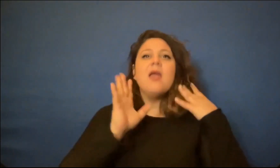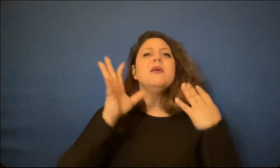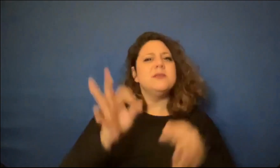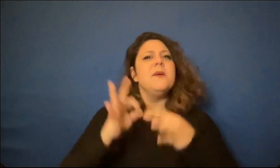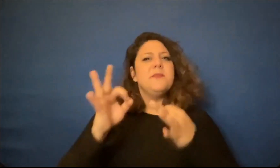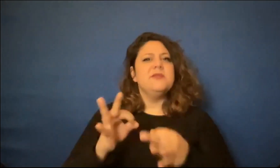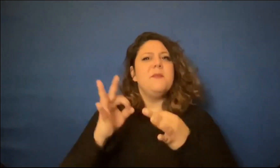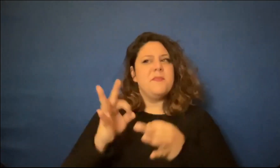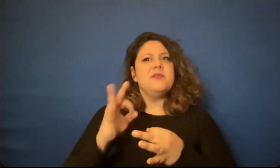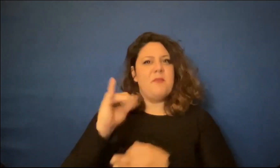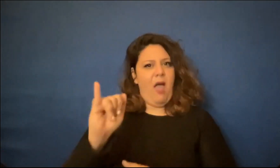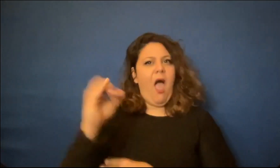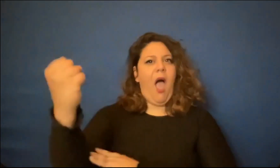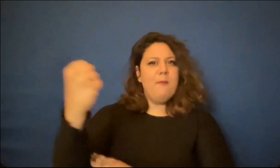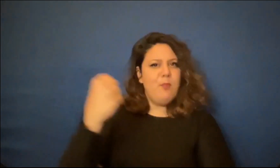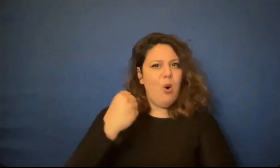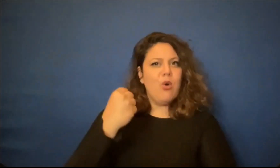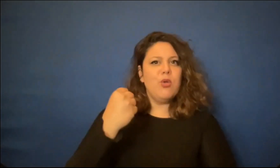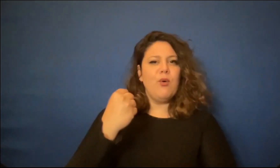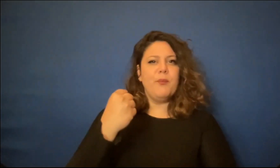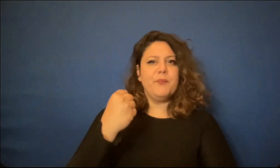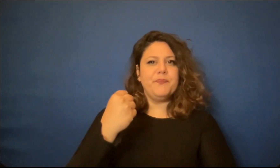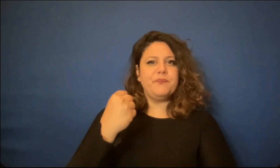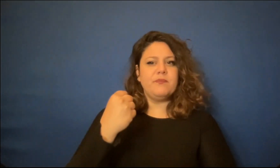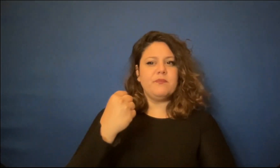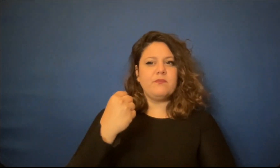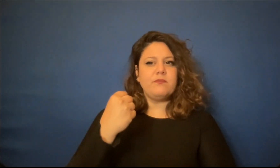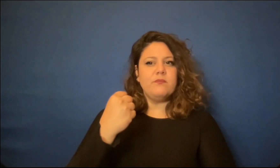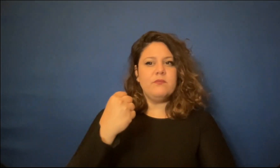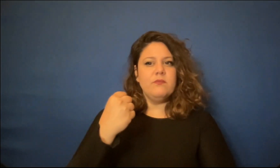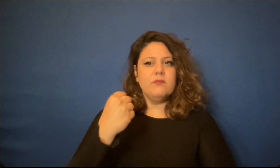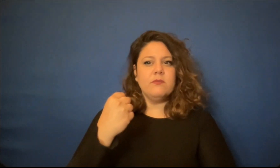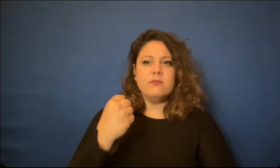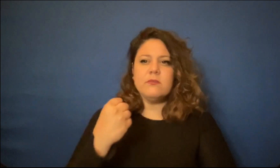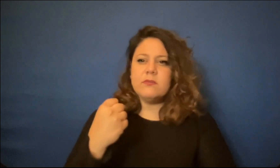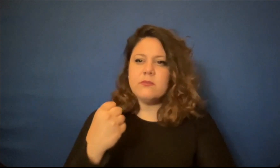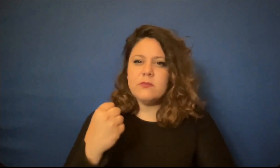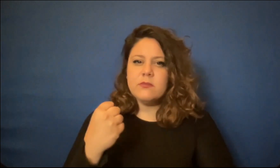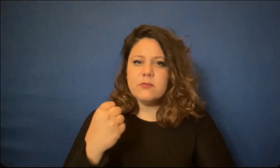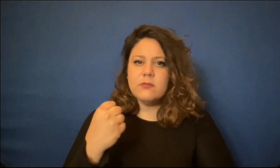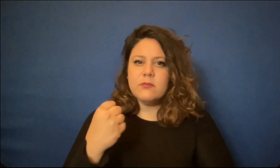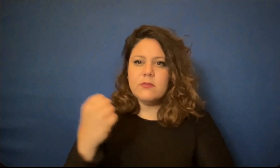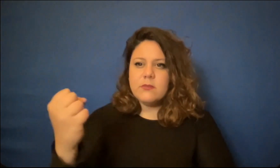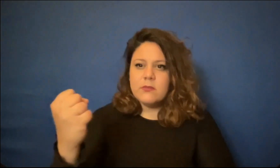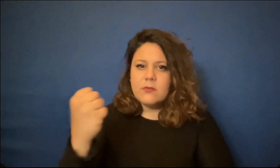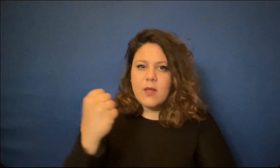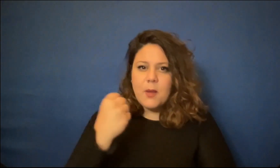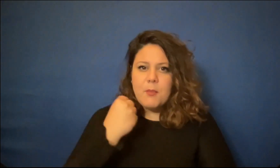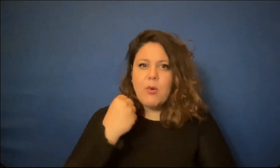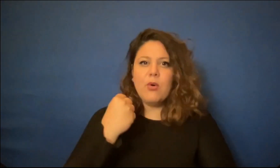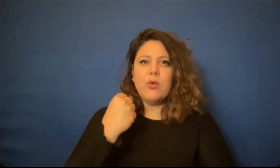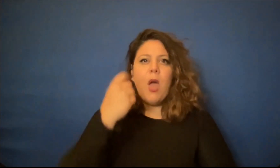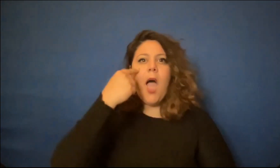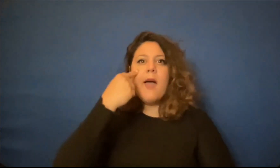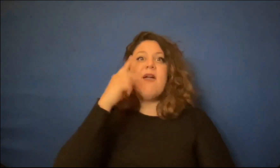¿vale? Apoyándome, diciendo, digo, le digo a mi madre, pongo una solución, poner una solución